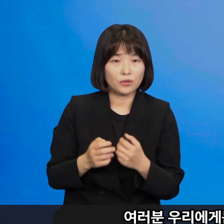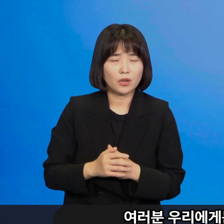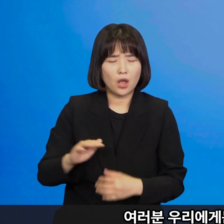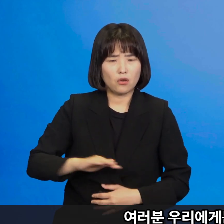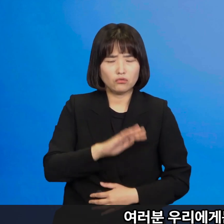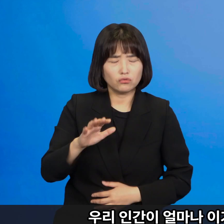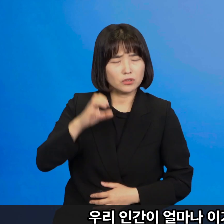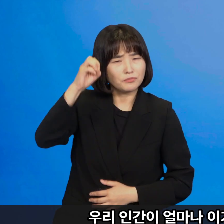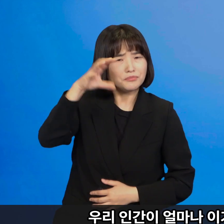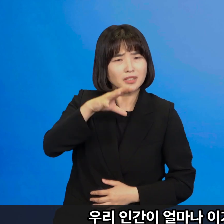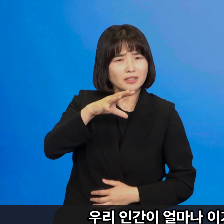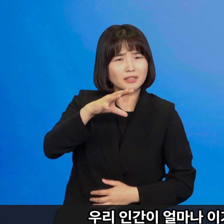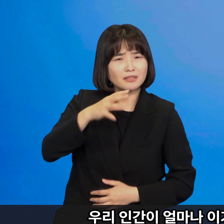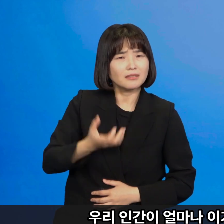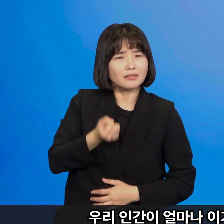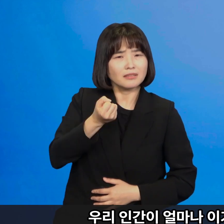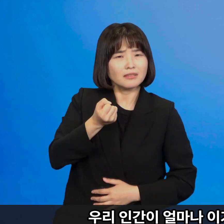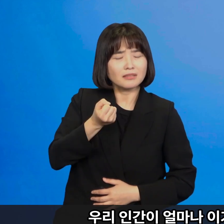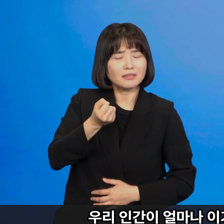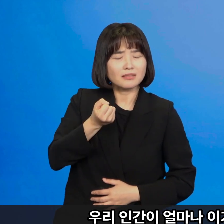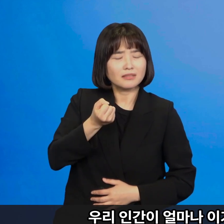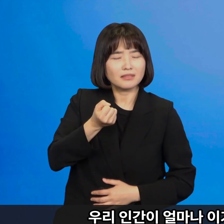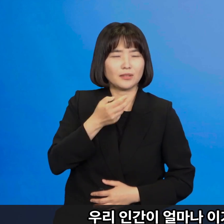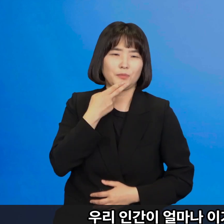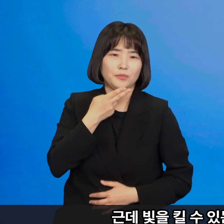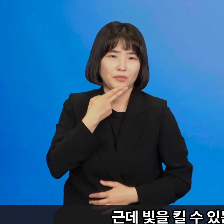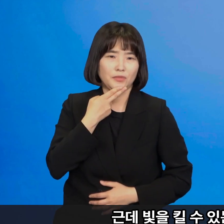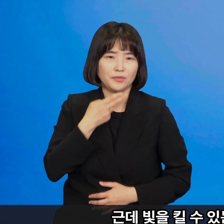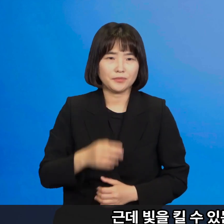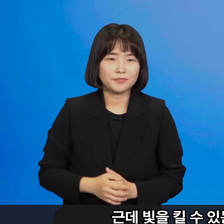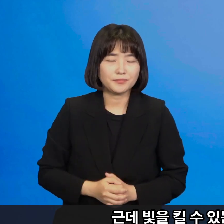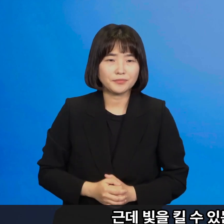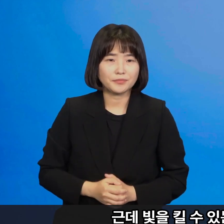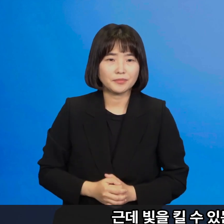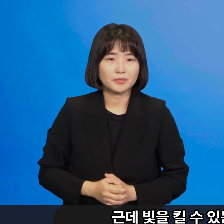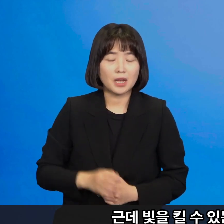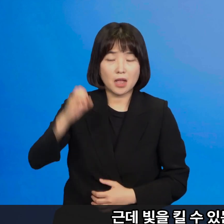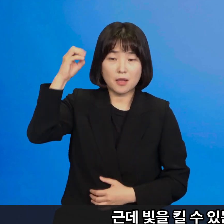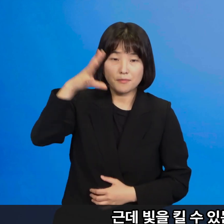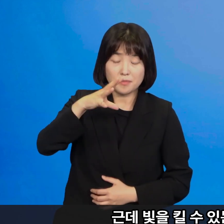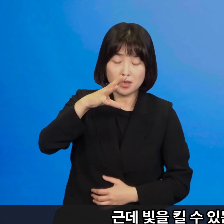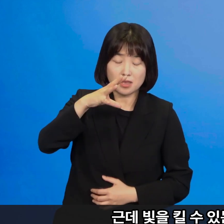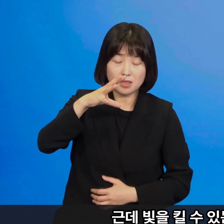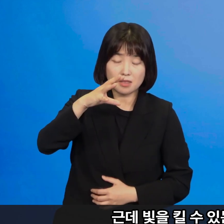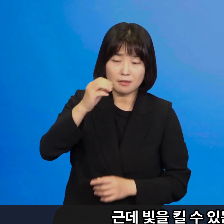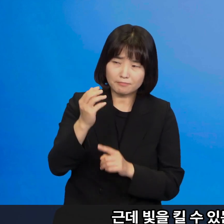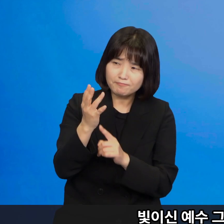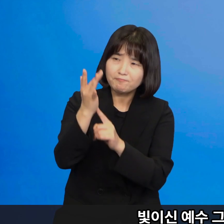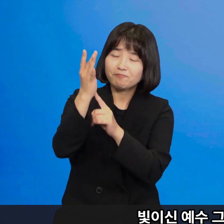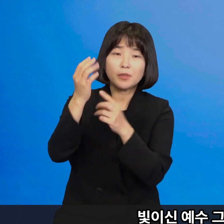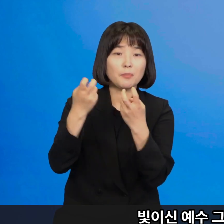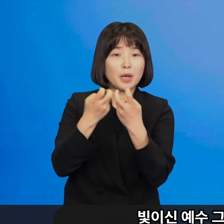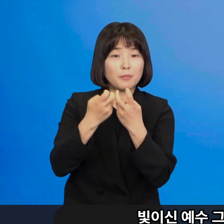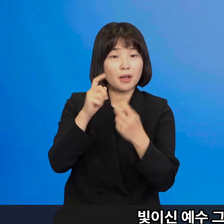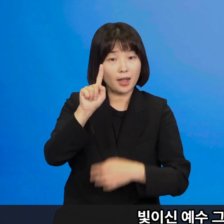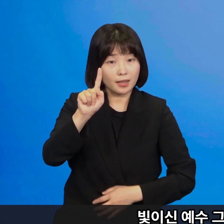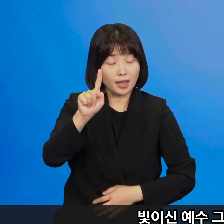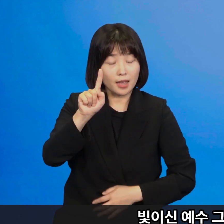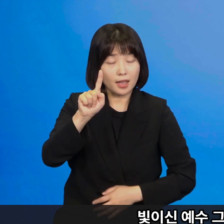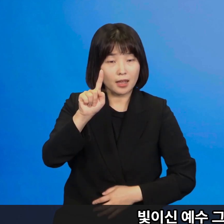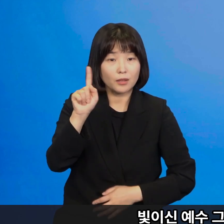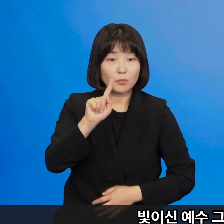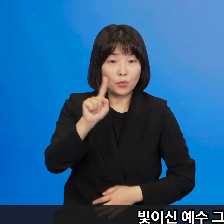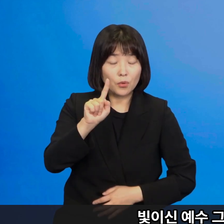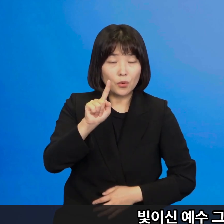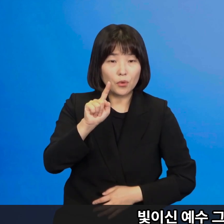우리에게는 빛이 없어요. 사실 우리 인간이 얼마나 이기적이고 악한지 모릅니다. 근데 빛을 켤 수 있는 방법이 하나 있어요. 빛이신 예수